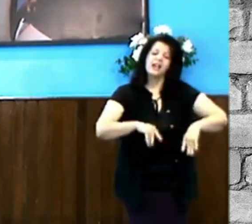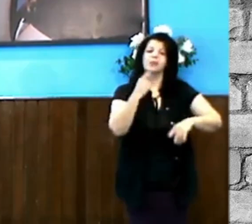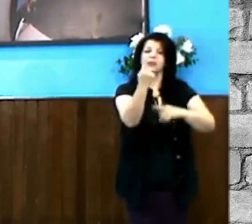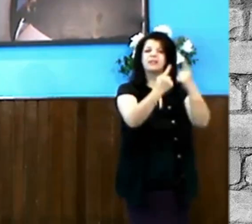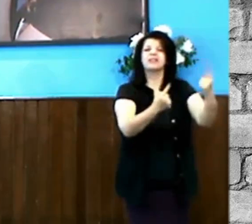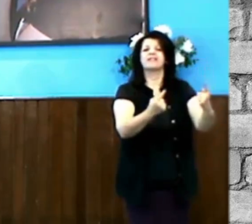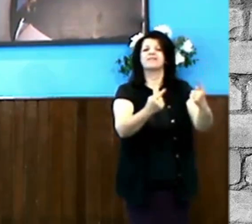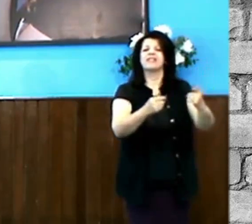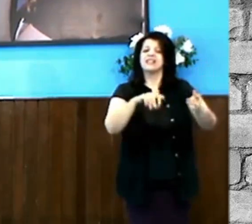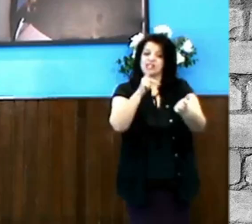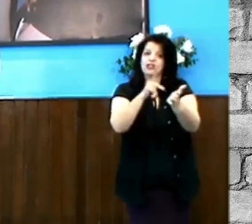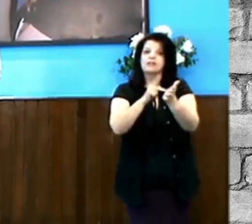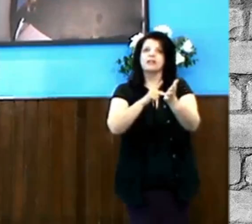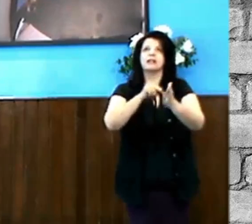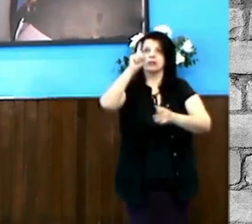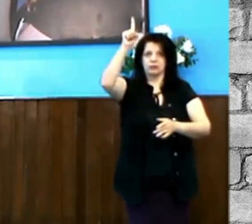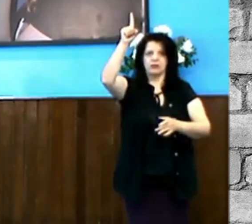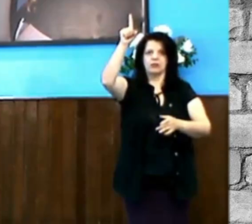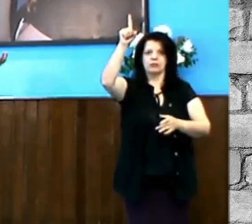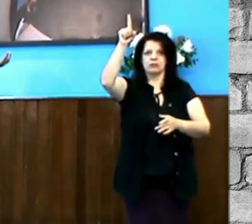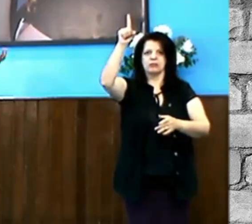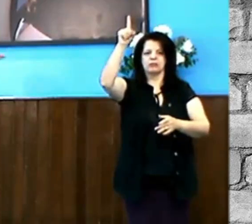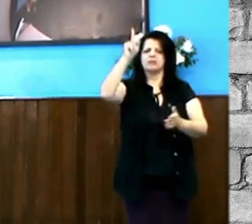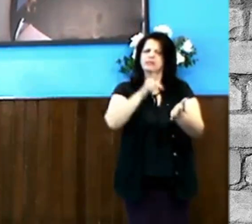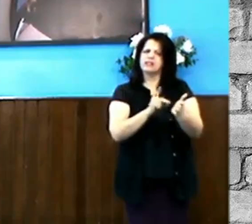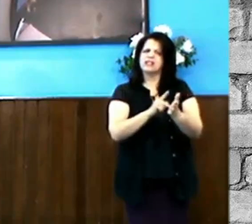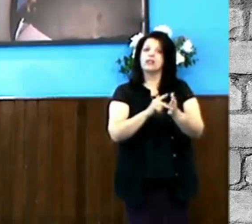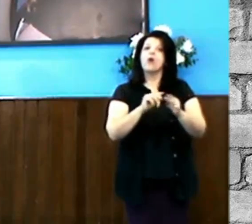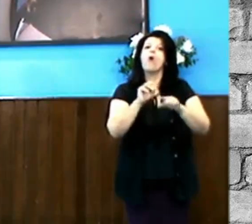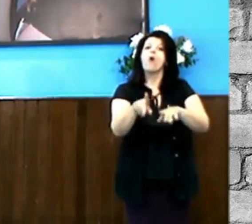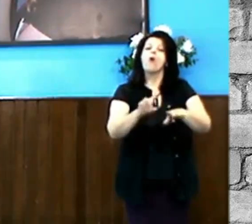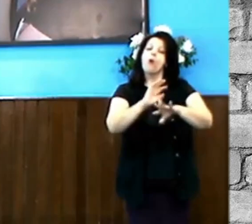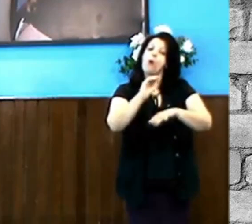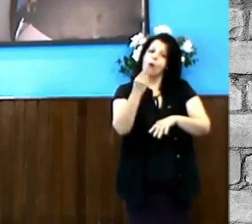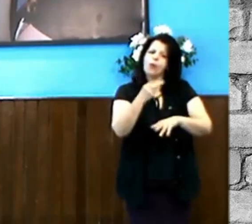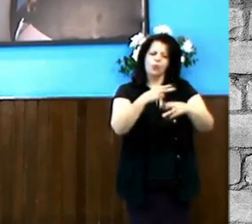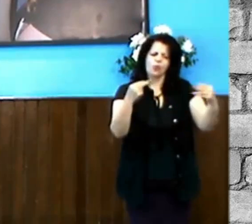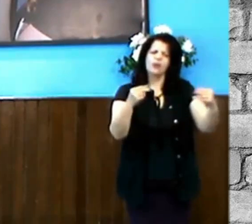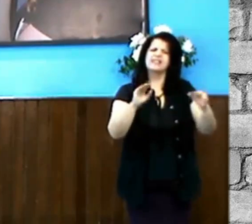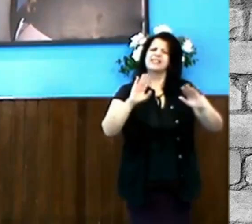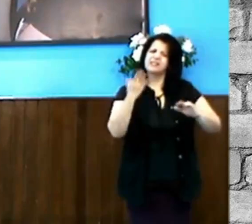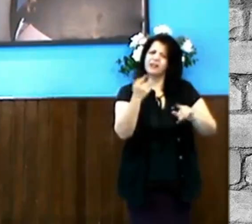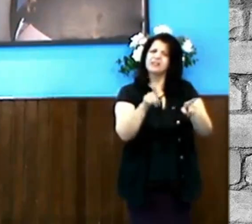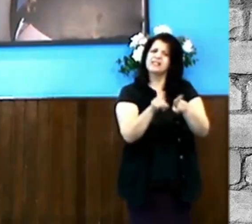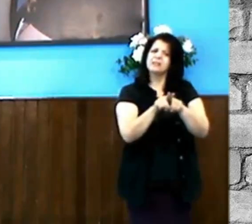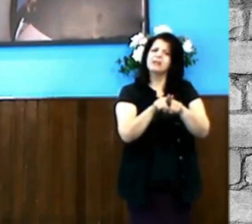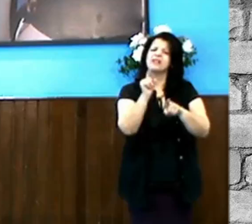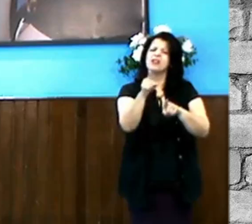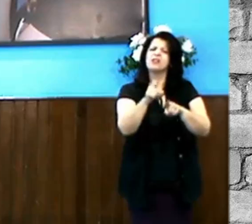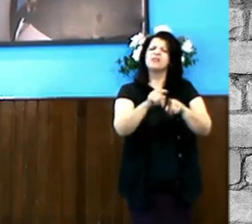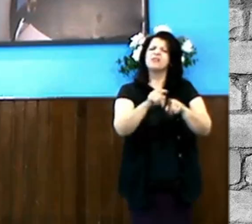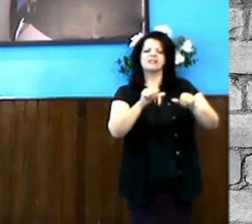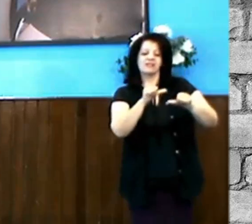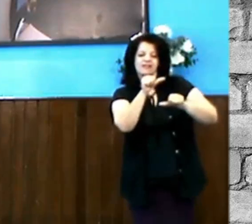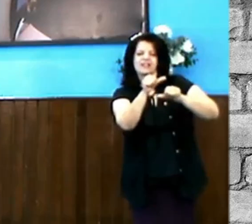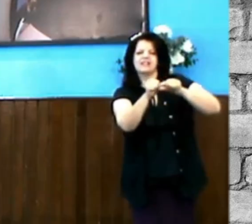objeto verdadeiro, que é o Deus da Escritura, ou qualquer outro objeto falso também. Você é moldado de acordo com aquilo que